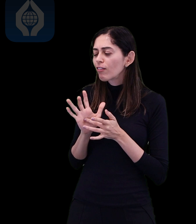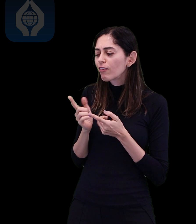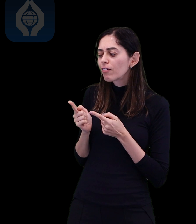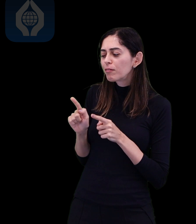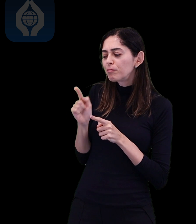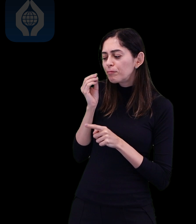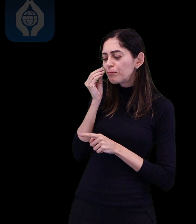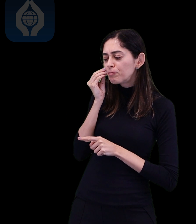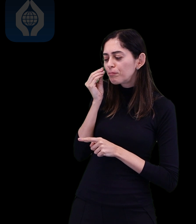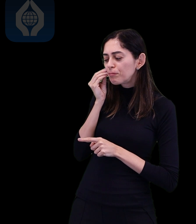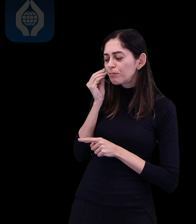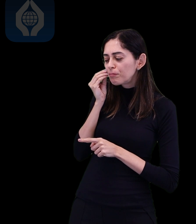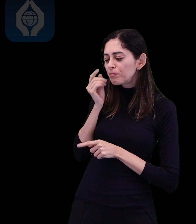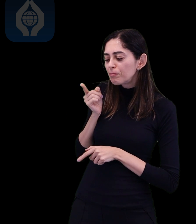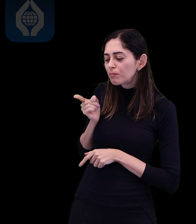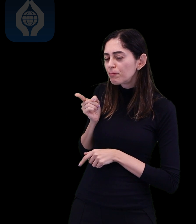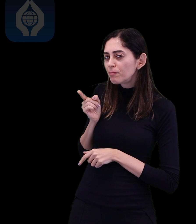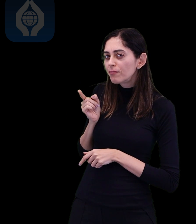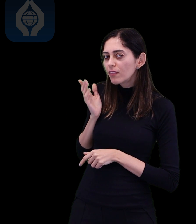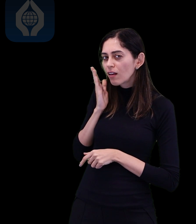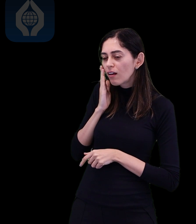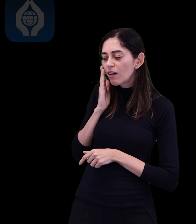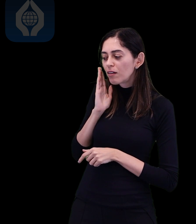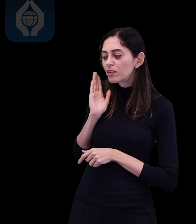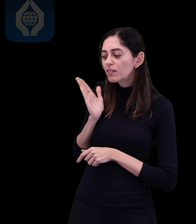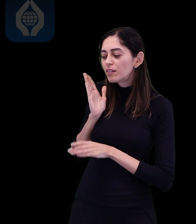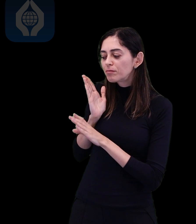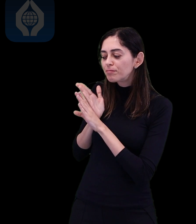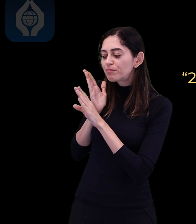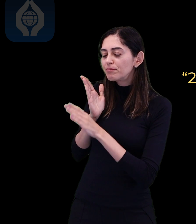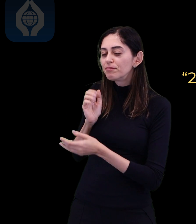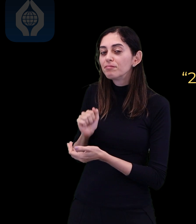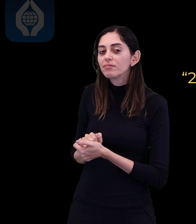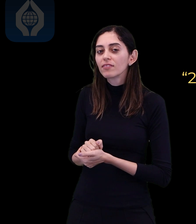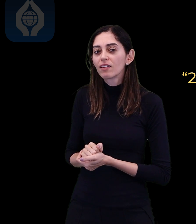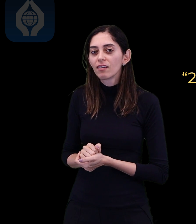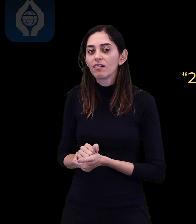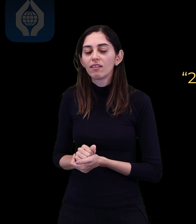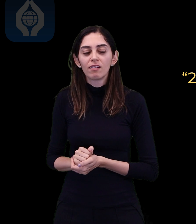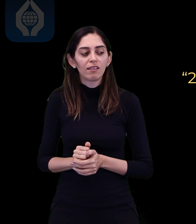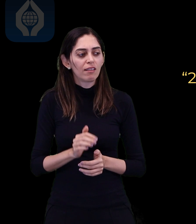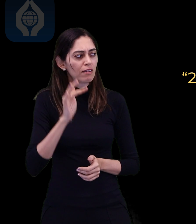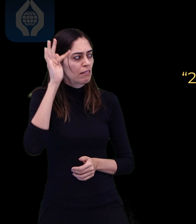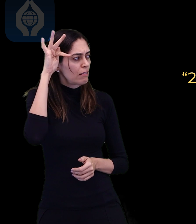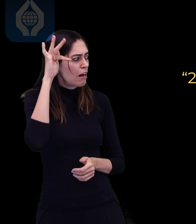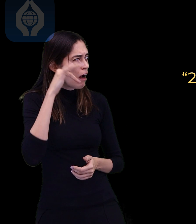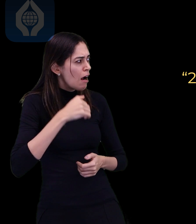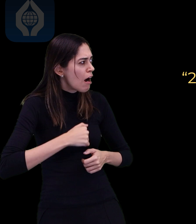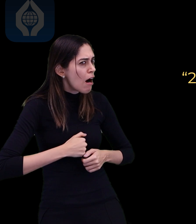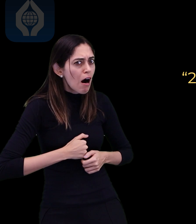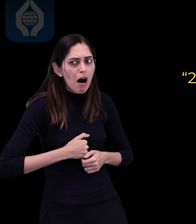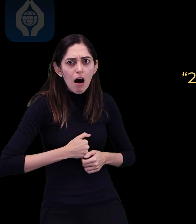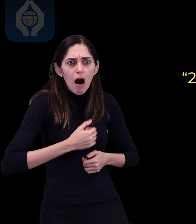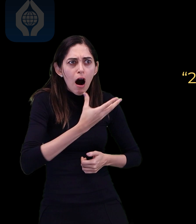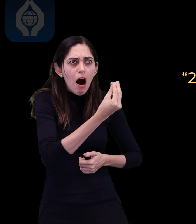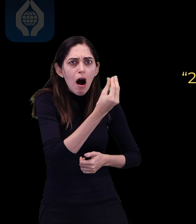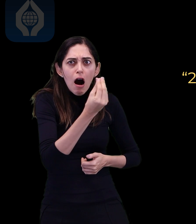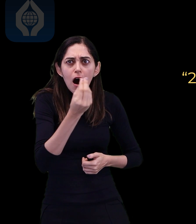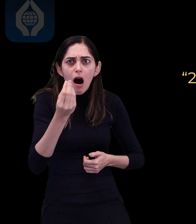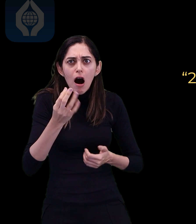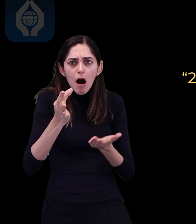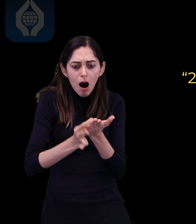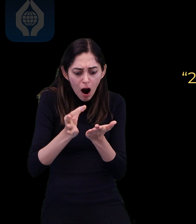Disse isso para testá-lo, pois ele já sabia o que ia fazer. Filipe respondeu-lhe: 200 denários